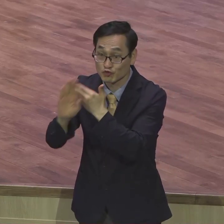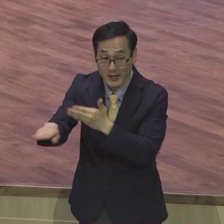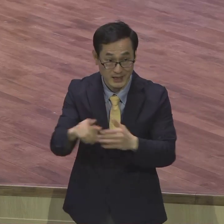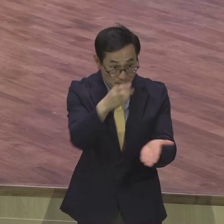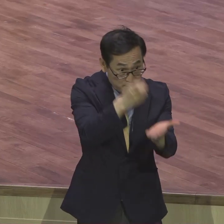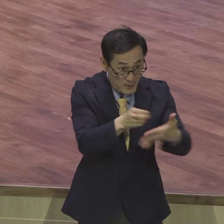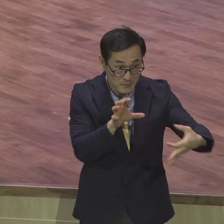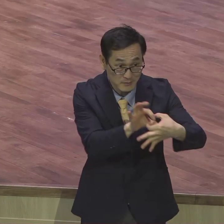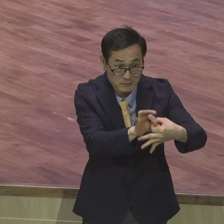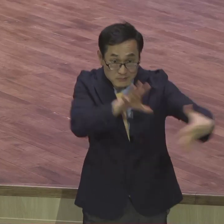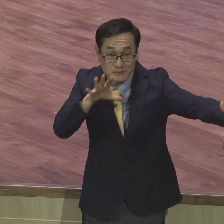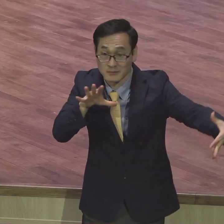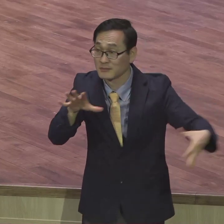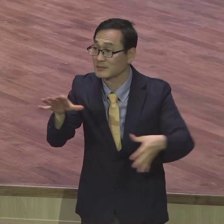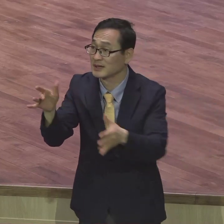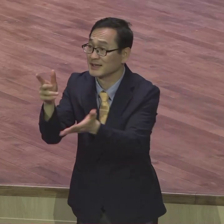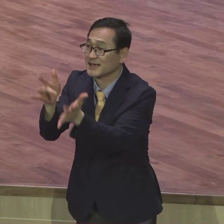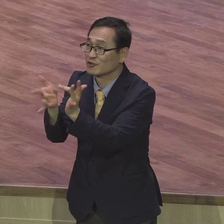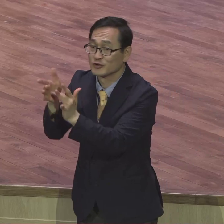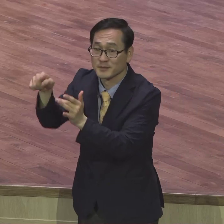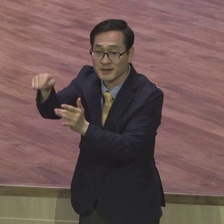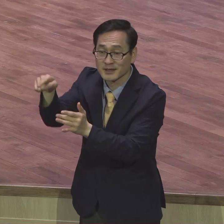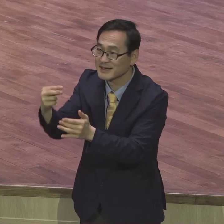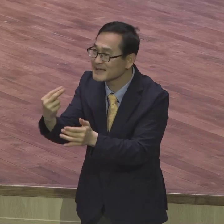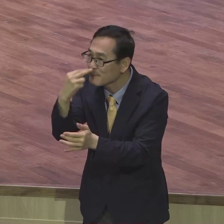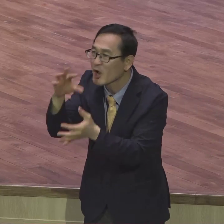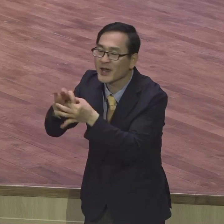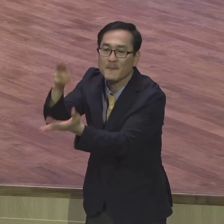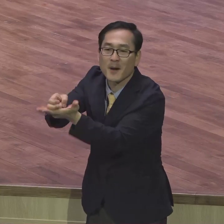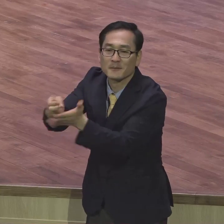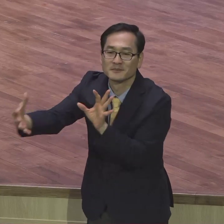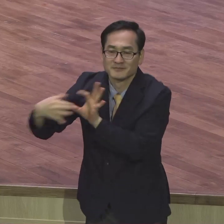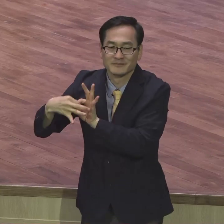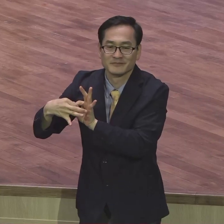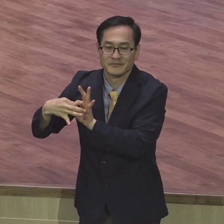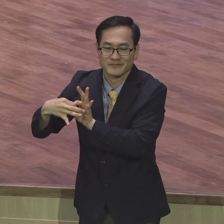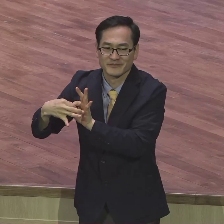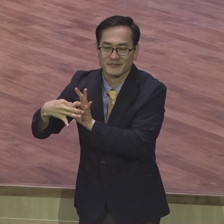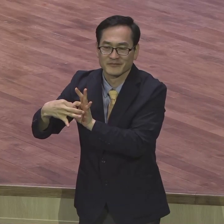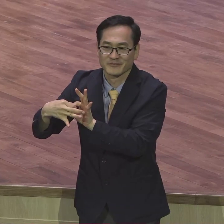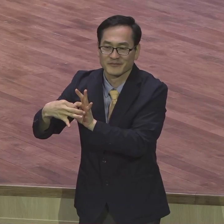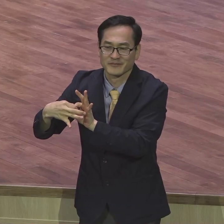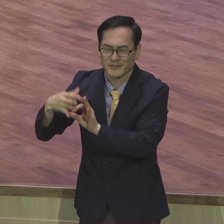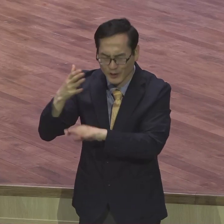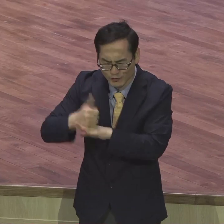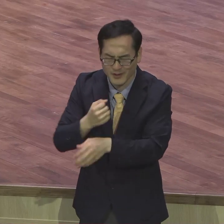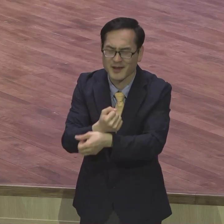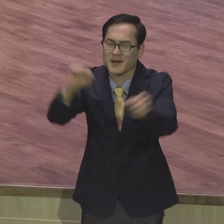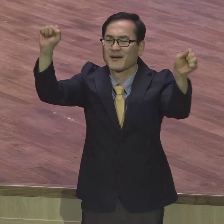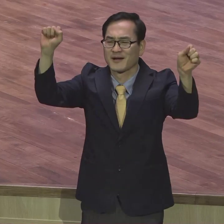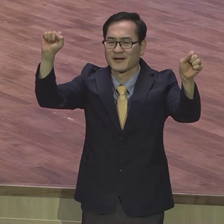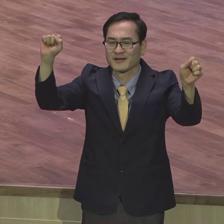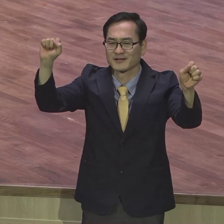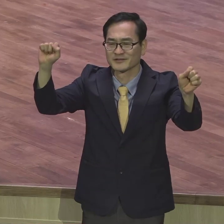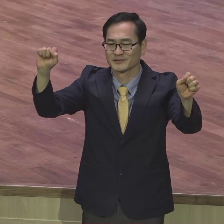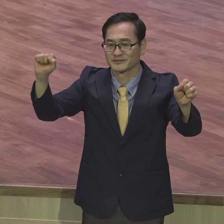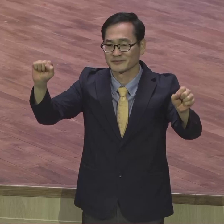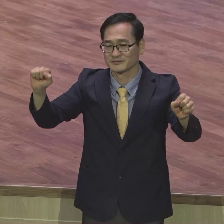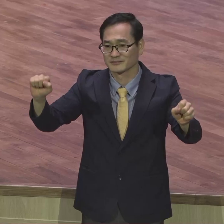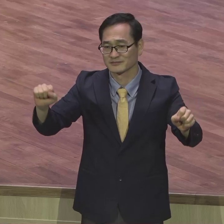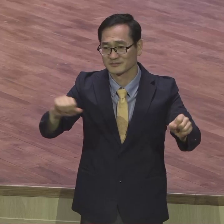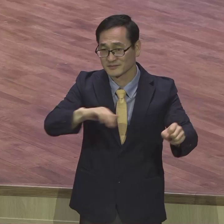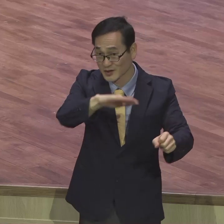적용받는 존재로 바뀌었다. 그렇기 때문에 여러분 자신의 모습을 보고 해방된 기뻄을 가지시 바랍니다.